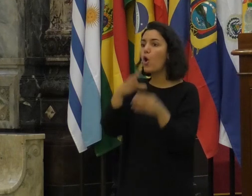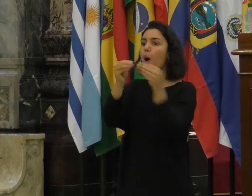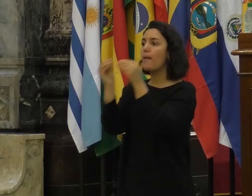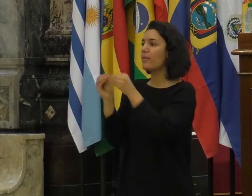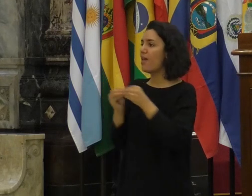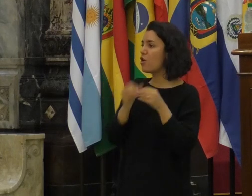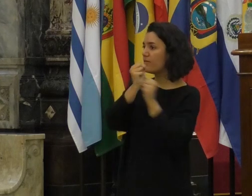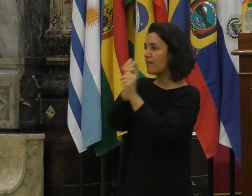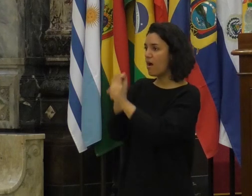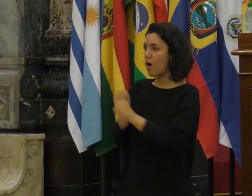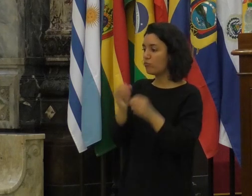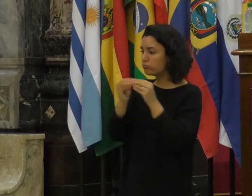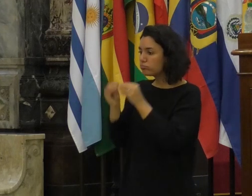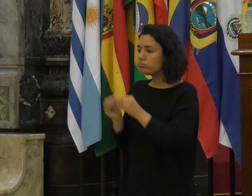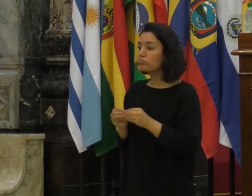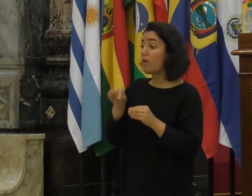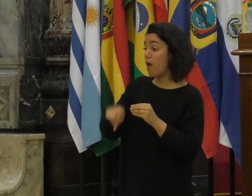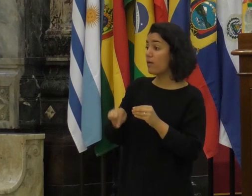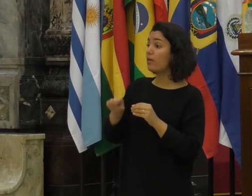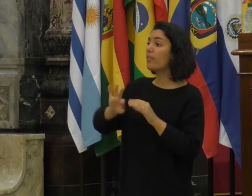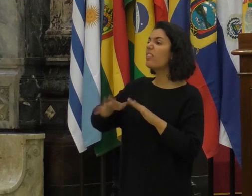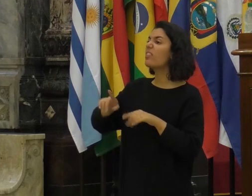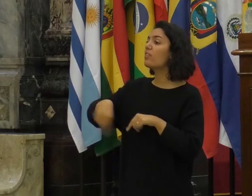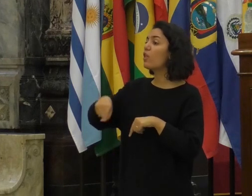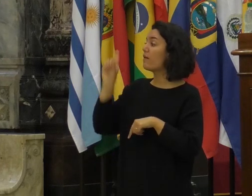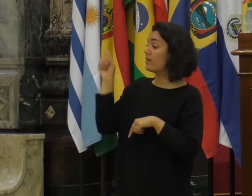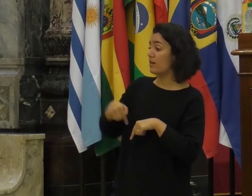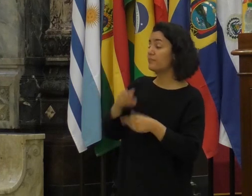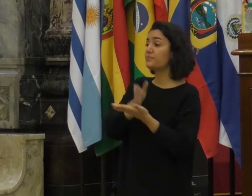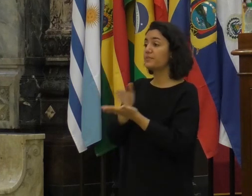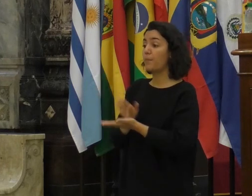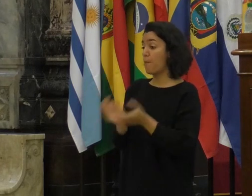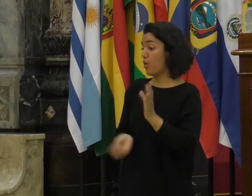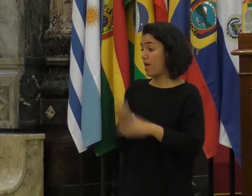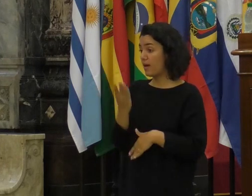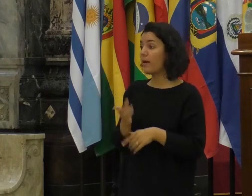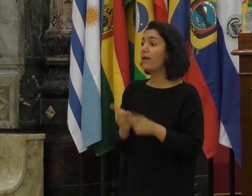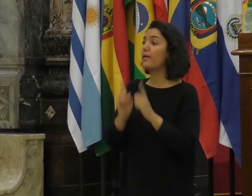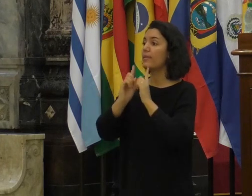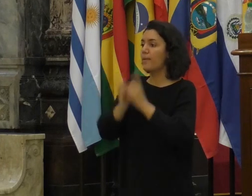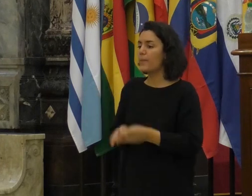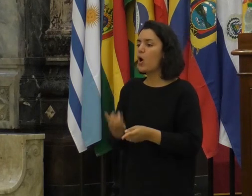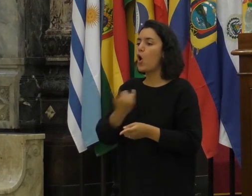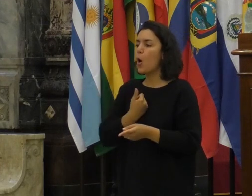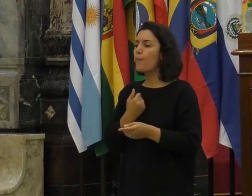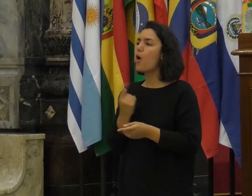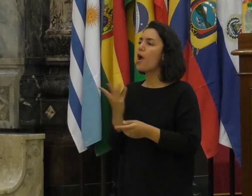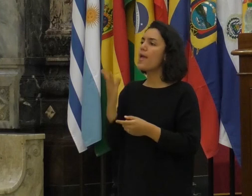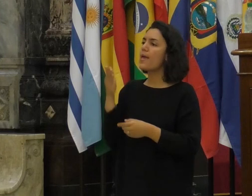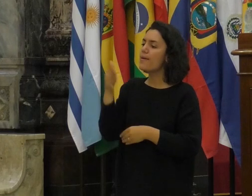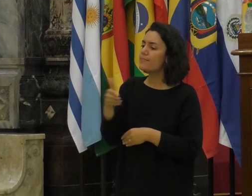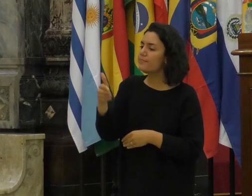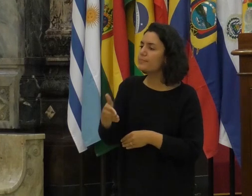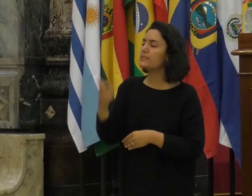origen está en el propio origen de las disciplinas modernas y de los modos de instalarse en las disciplinas en la sociedad, en